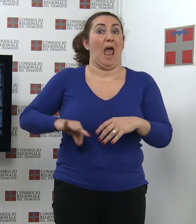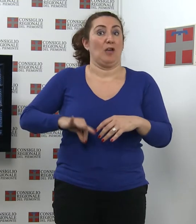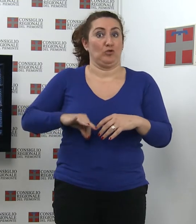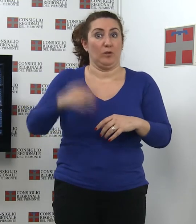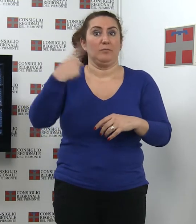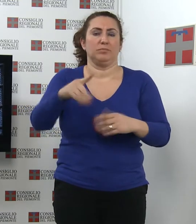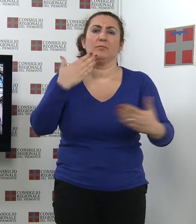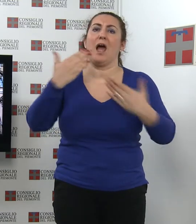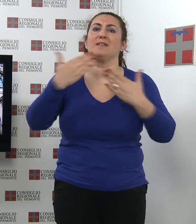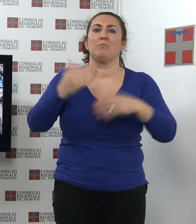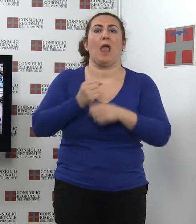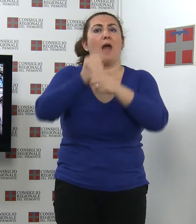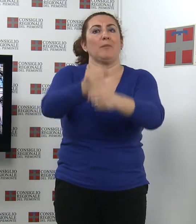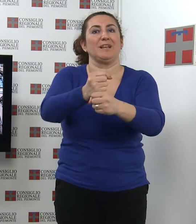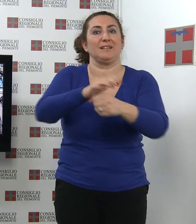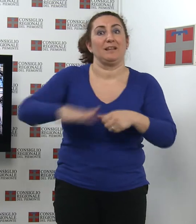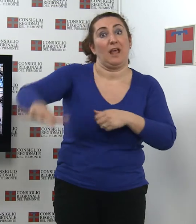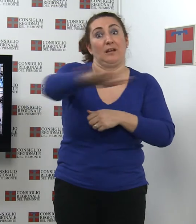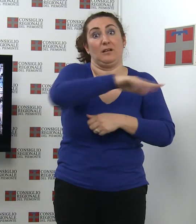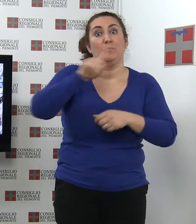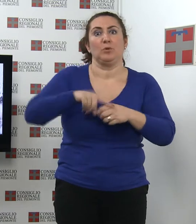dei territori e di raccordo tra tutte le istituzioni.